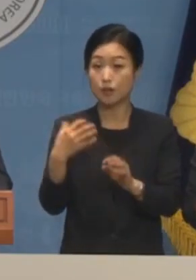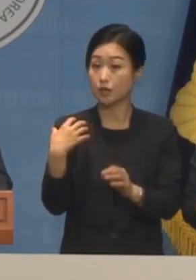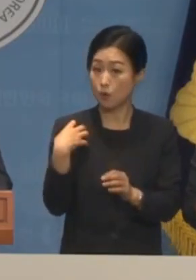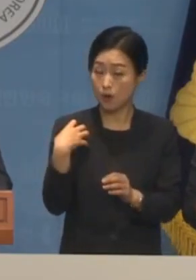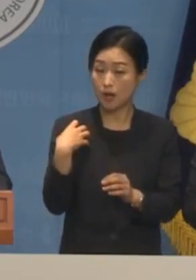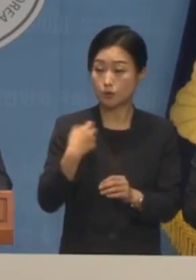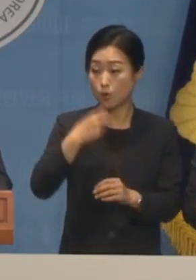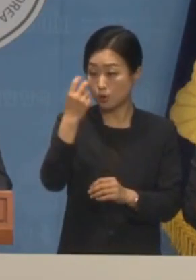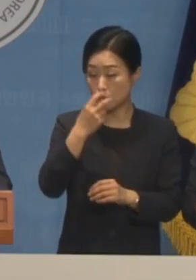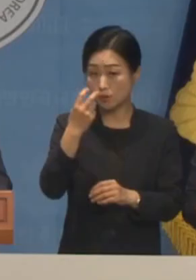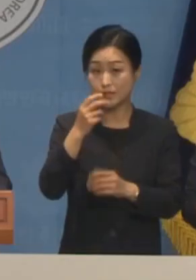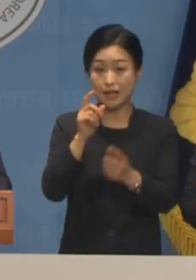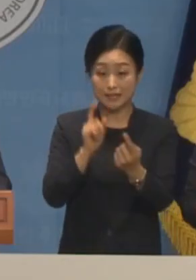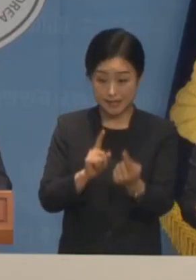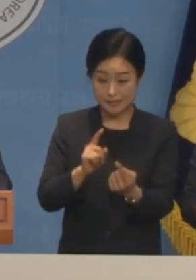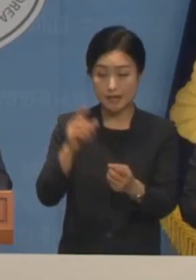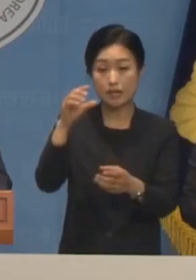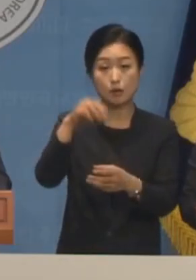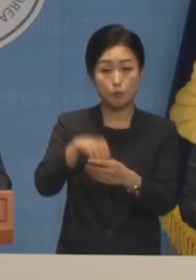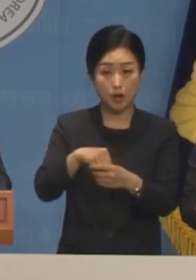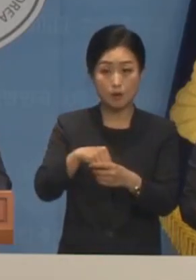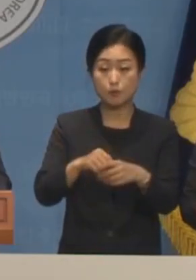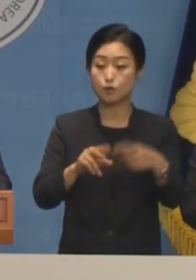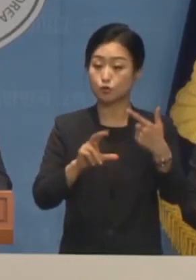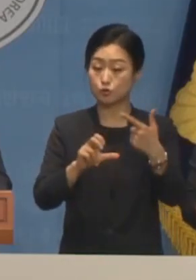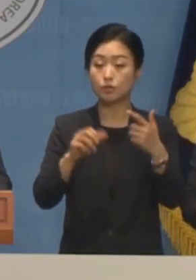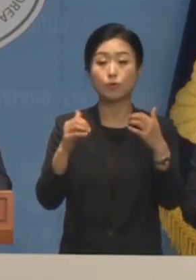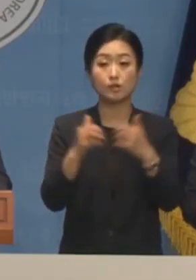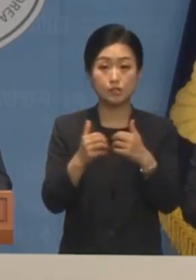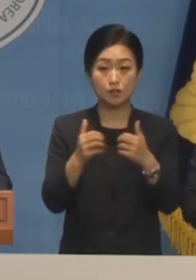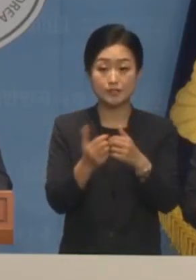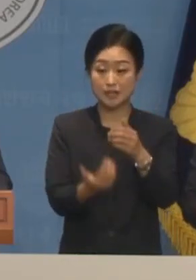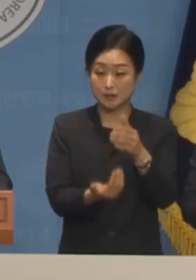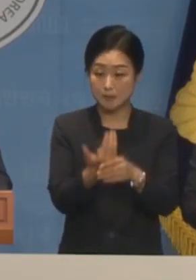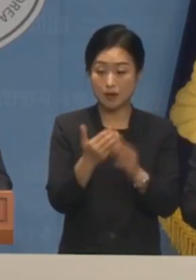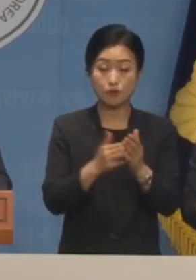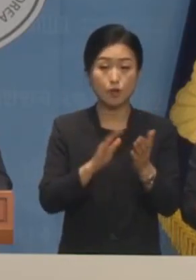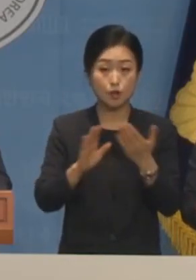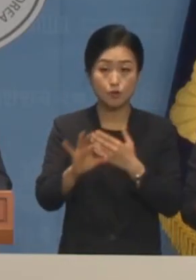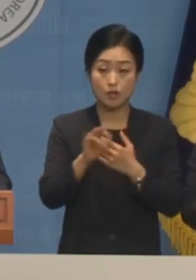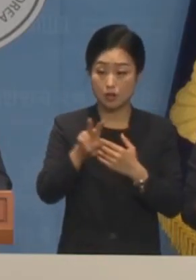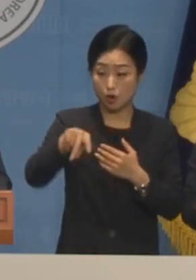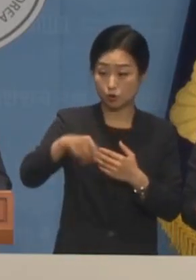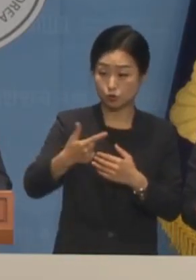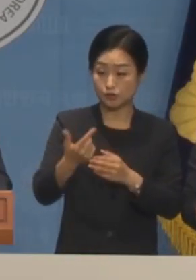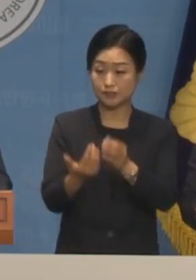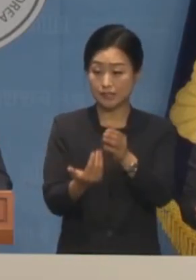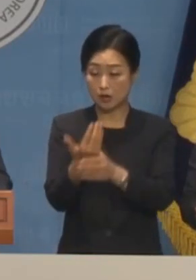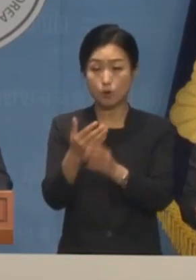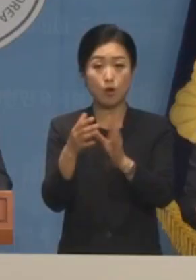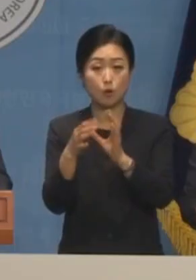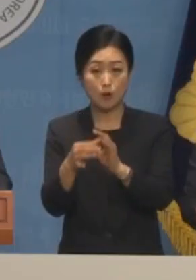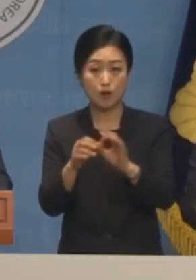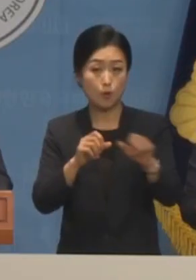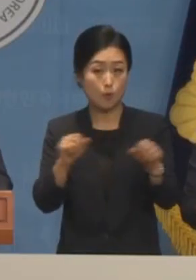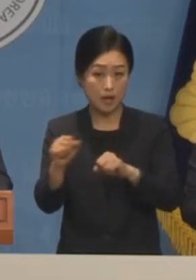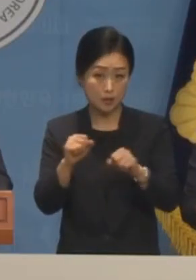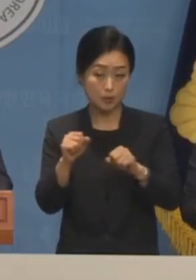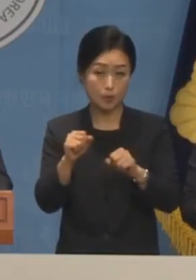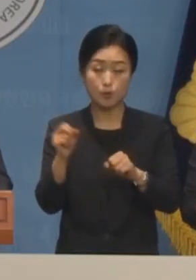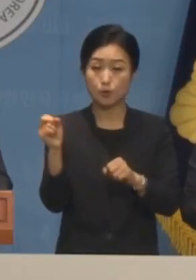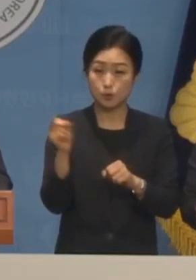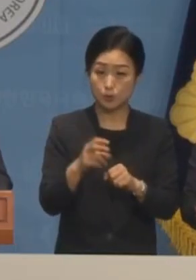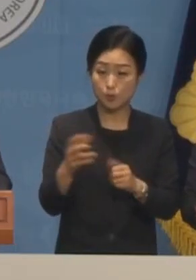범위 포함하고 625 전쟁 발발 이후 여순 사건 관련자들의 활동과